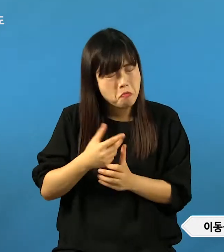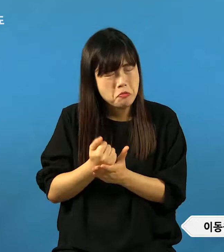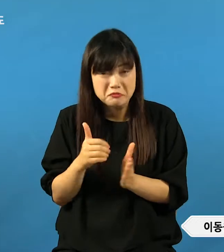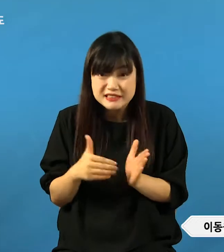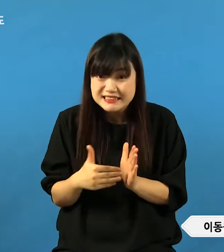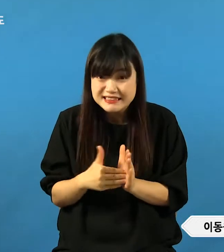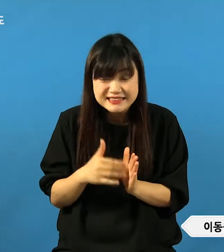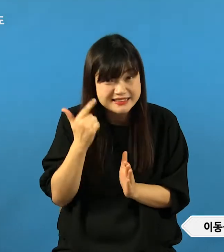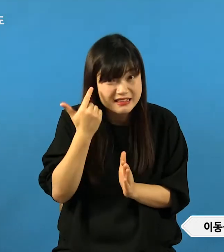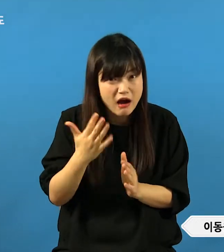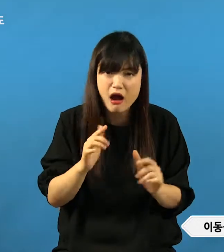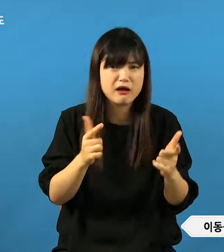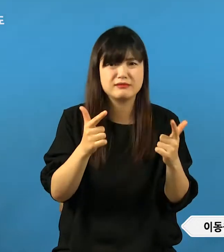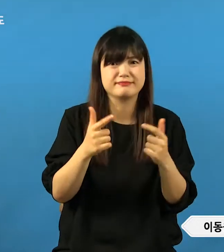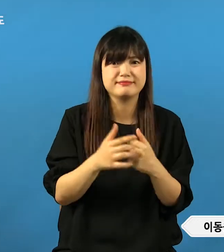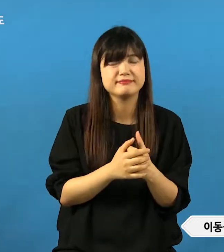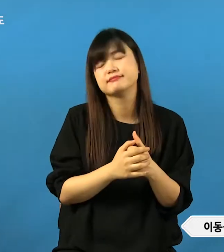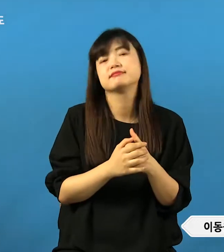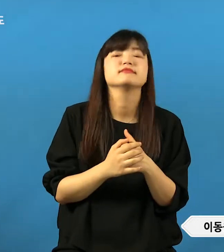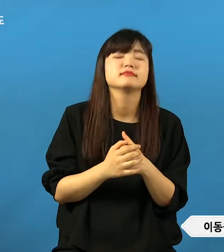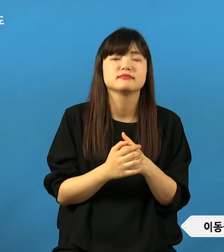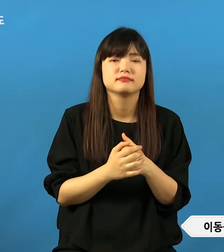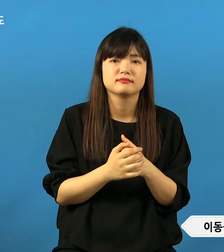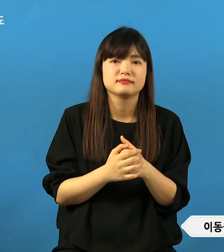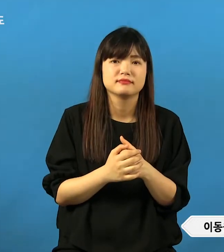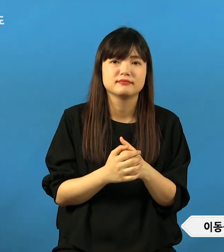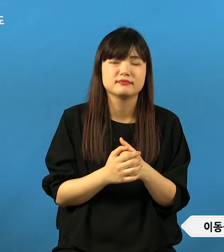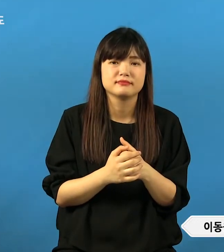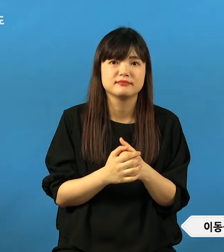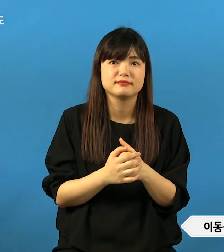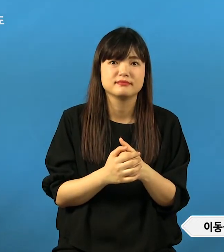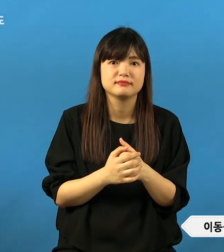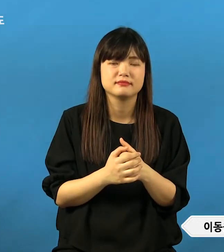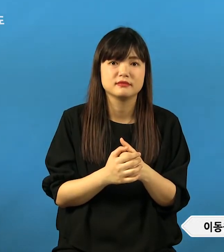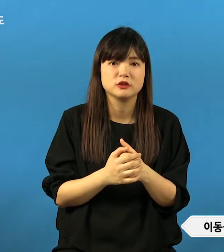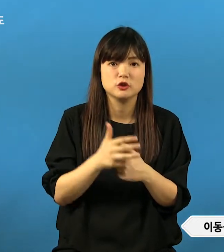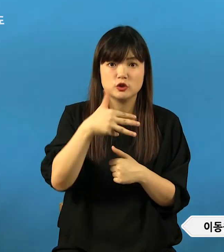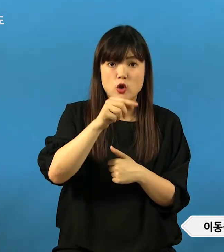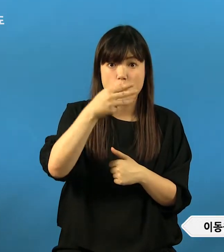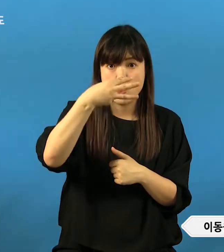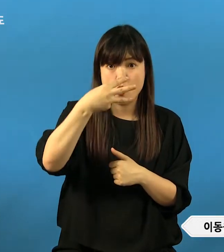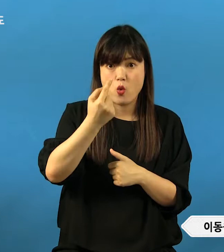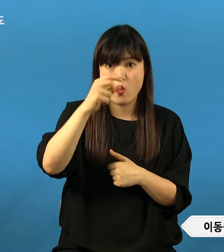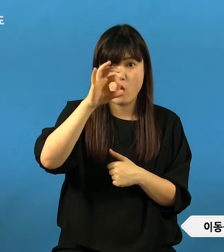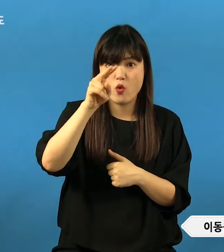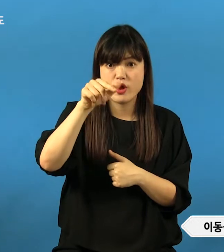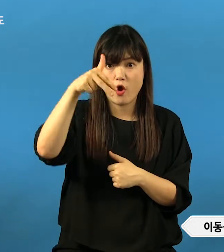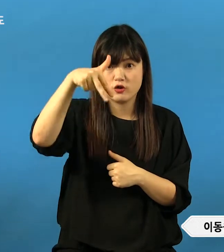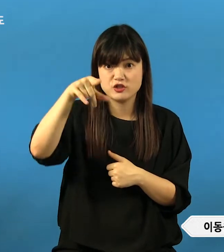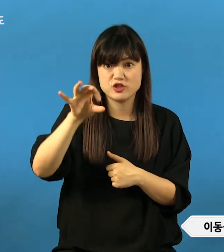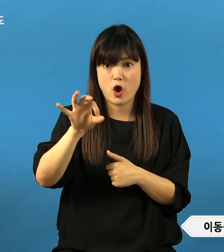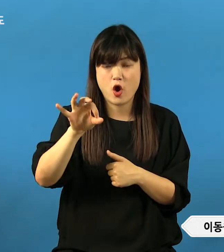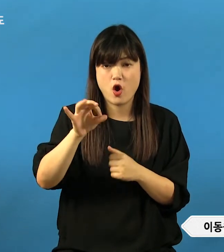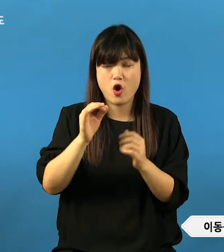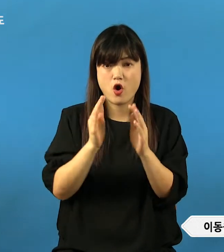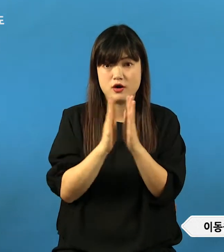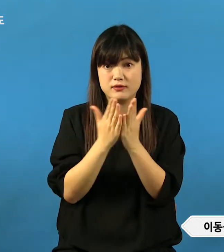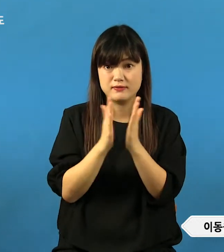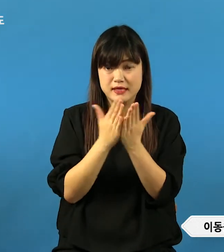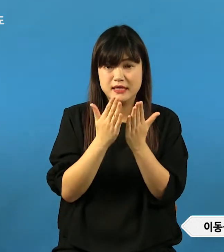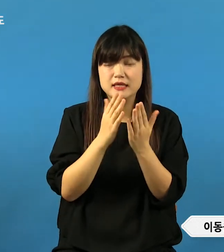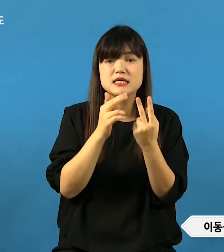것? 아닙니다. 우리는 그 대답을 철로역정의 제2권을 통해서 그 대답을